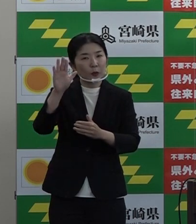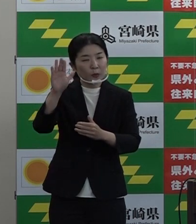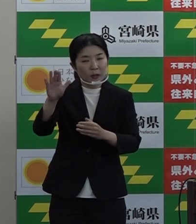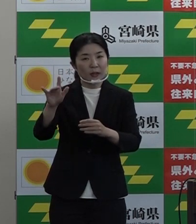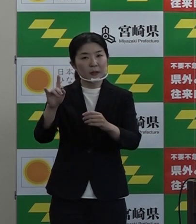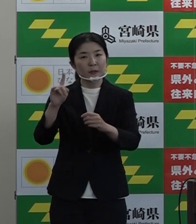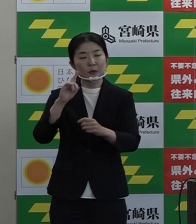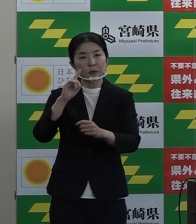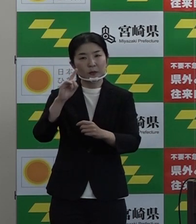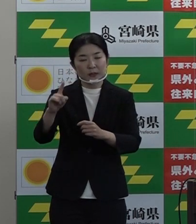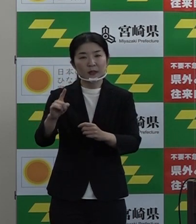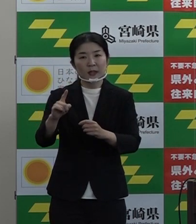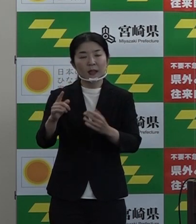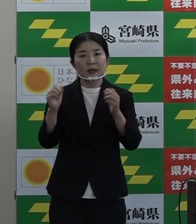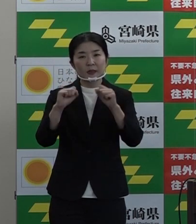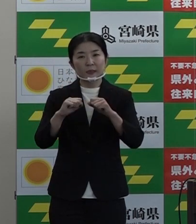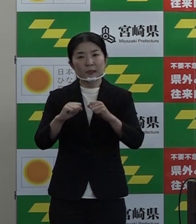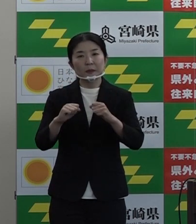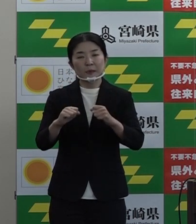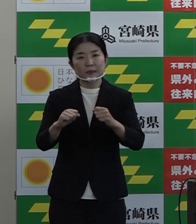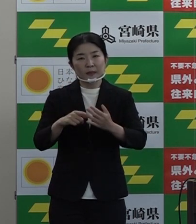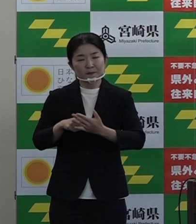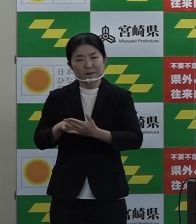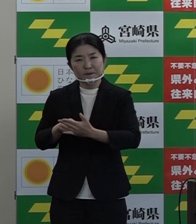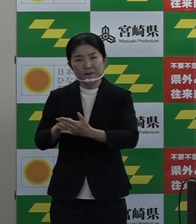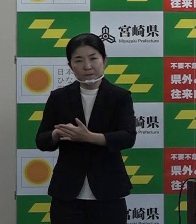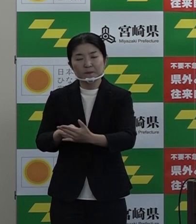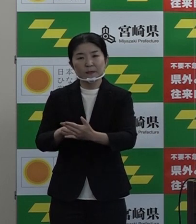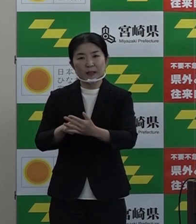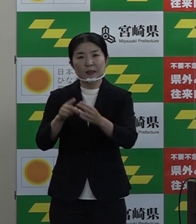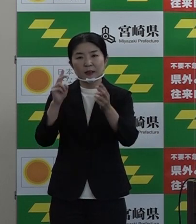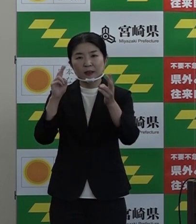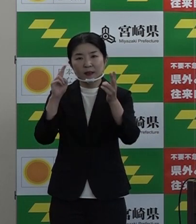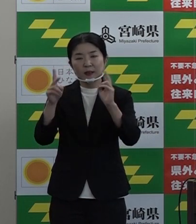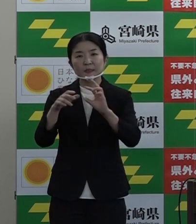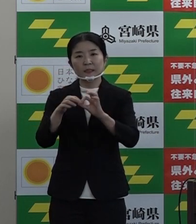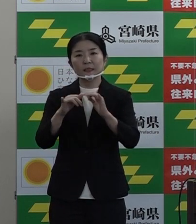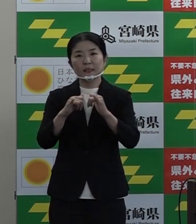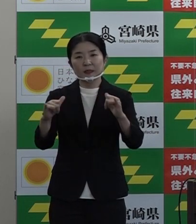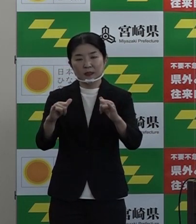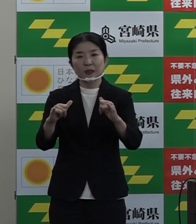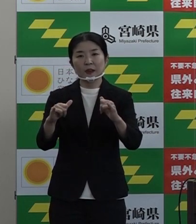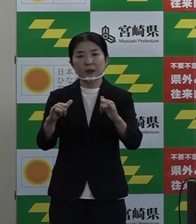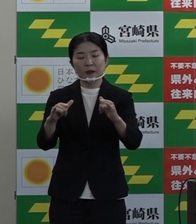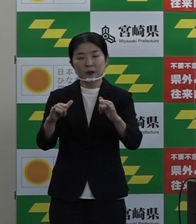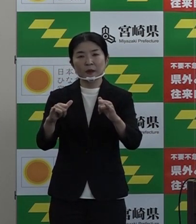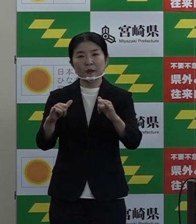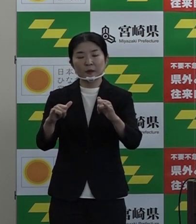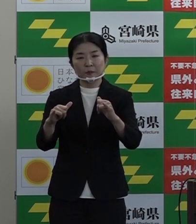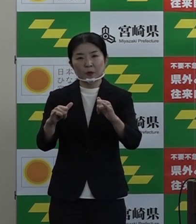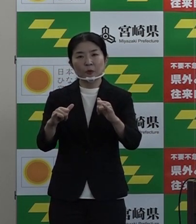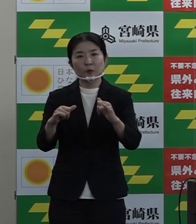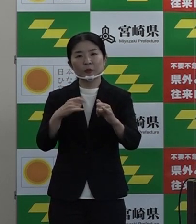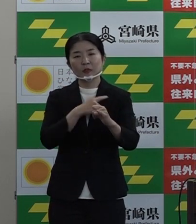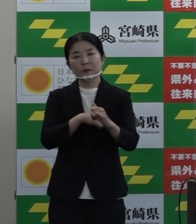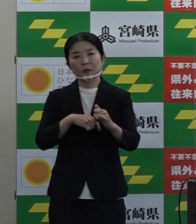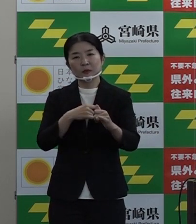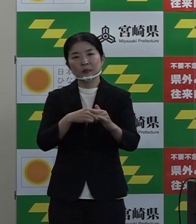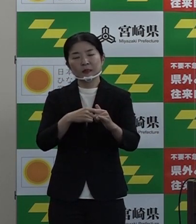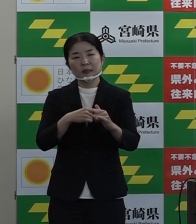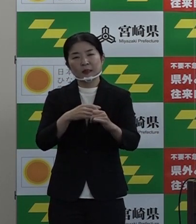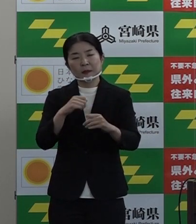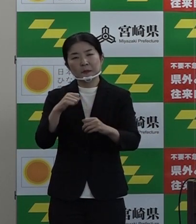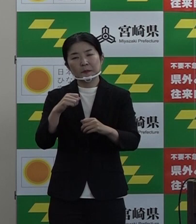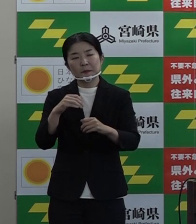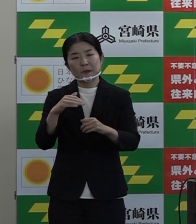ってこられた事業者の皆さんの、まあ、お気持ちも含めてですね、非常にこう、まあ、心折れるような状況ではないかと考えております。